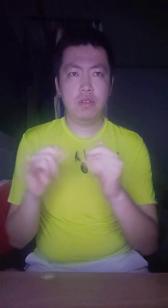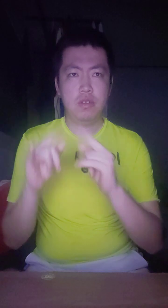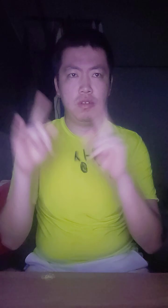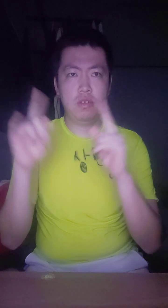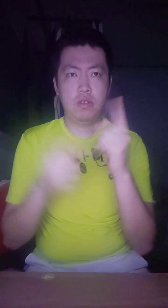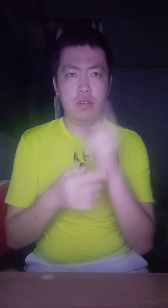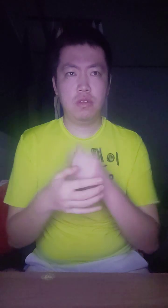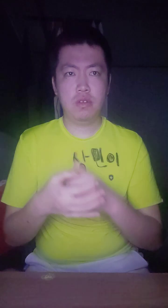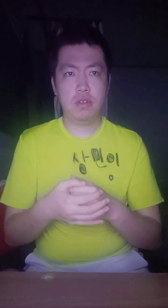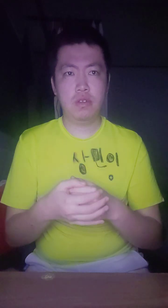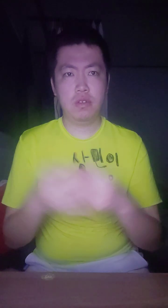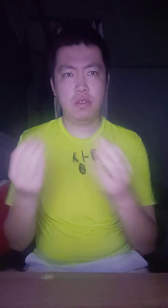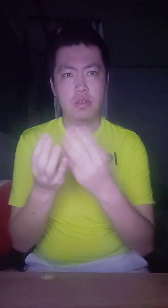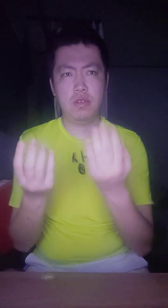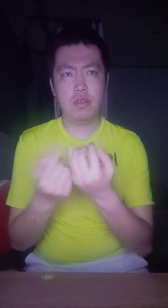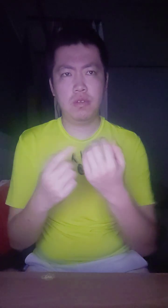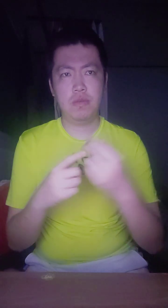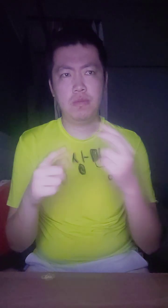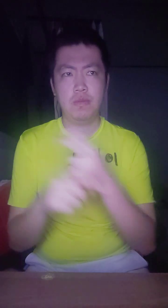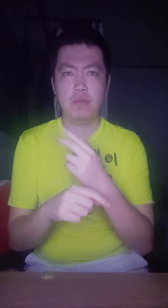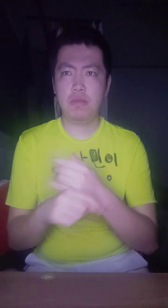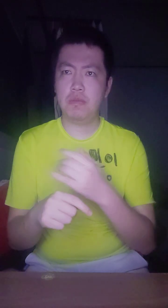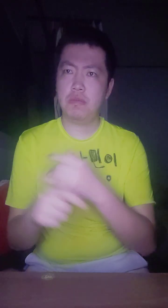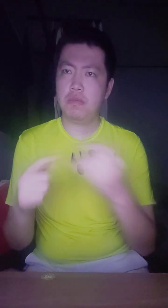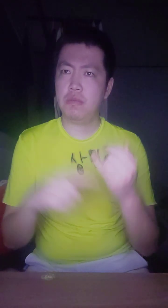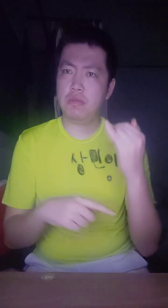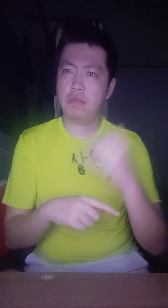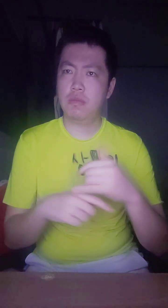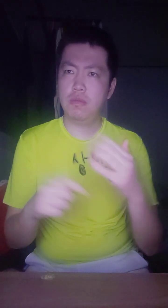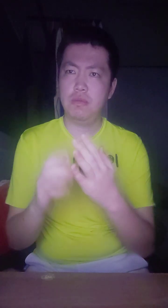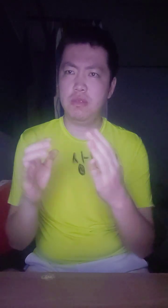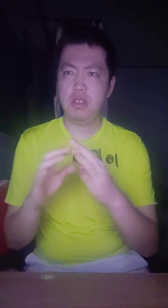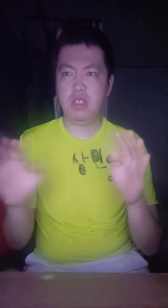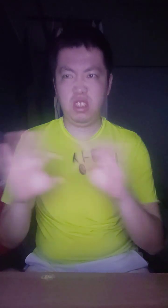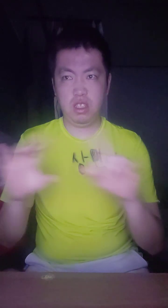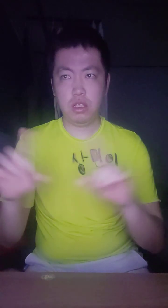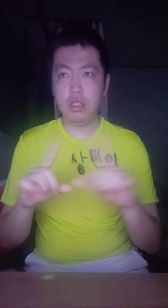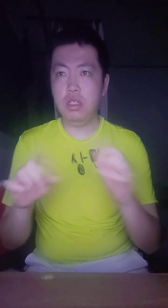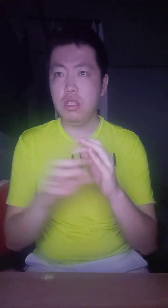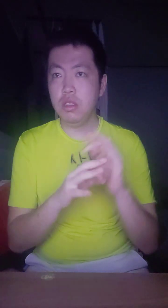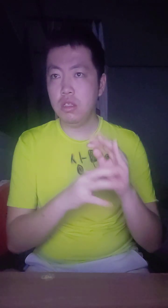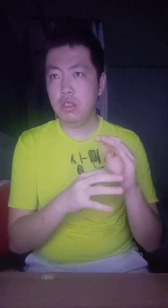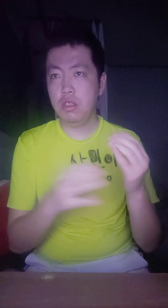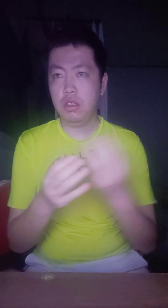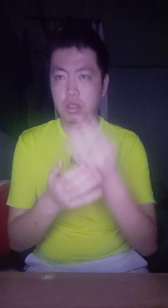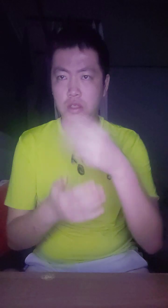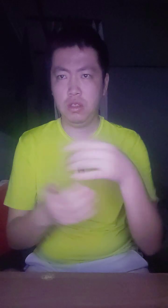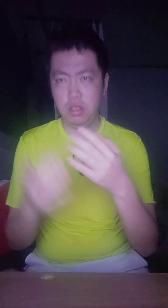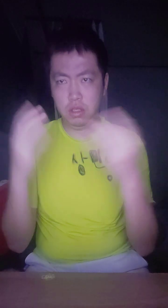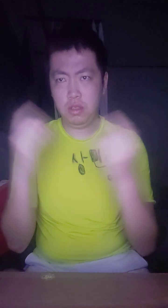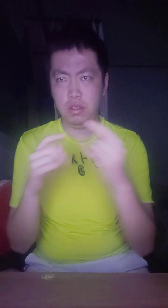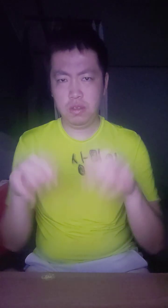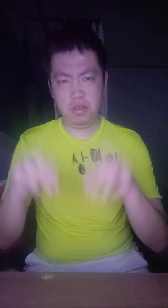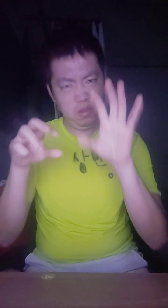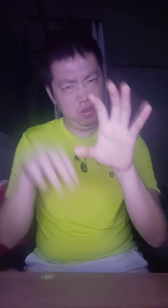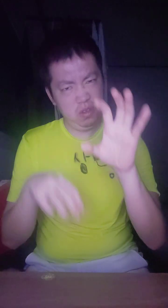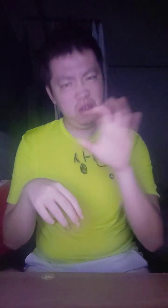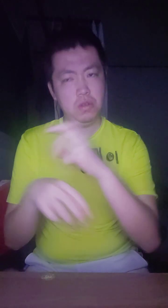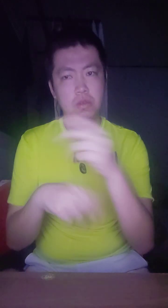있는데요. 그러나 법적인 맹점 때문에 정부나 자치단체 차원에서 민간 화장실에 대한 방범